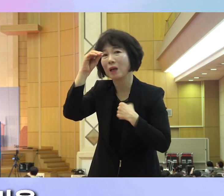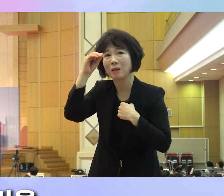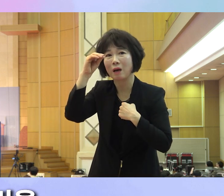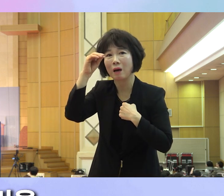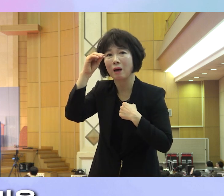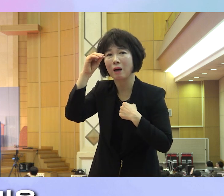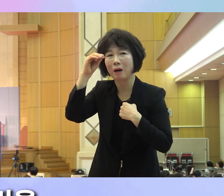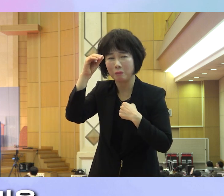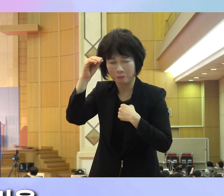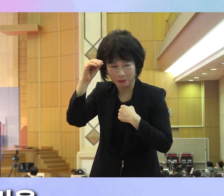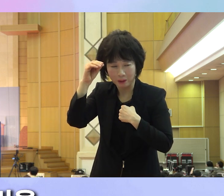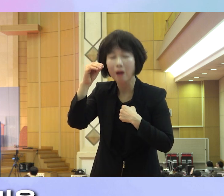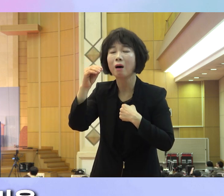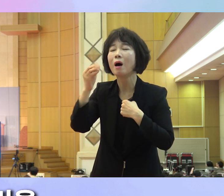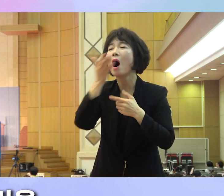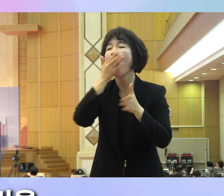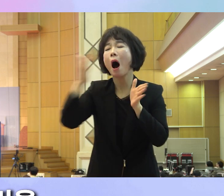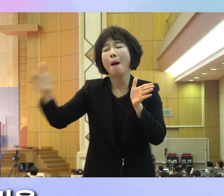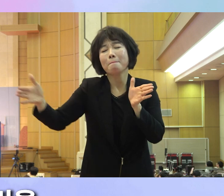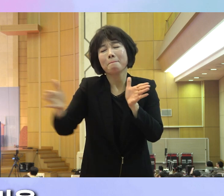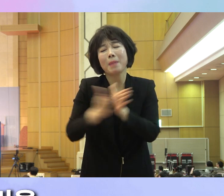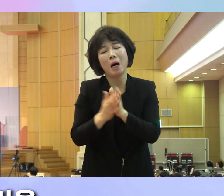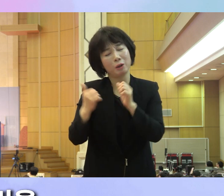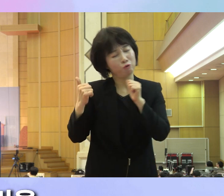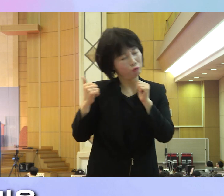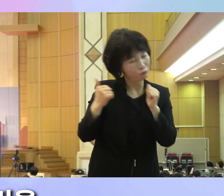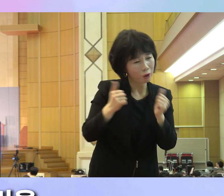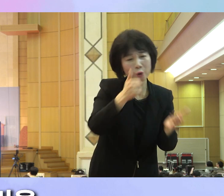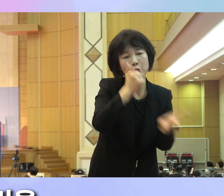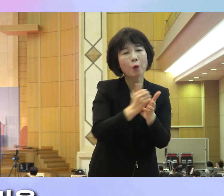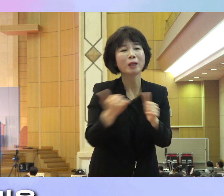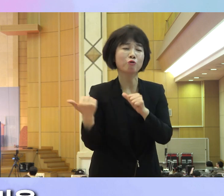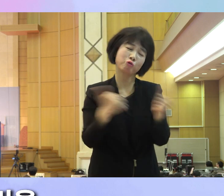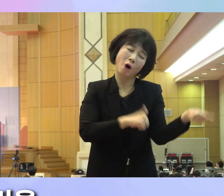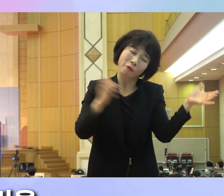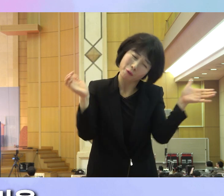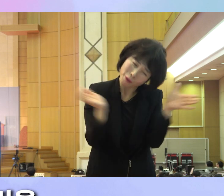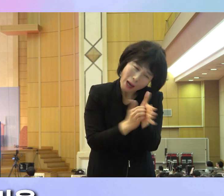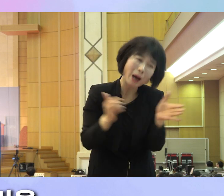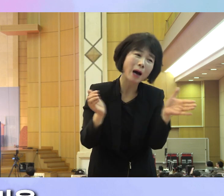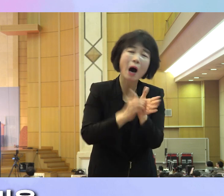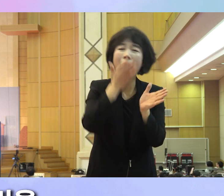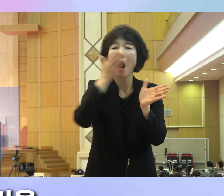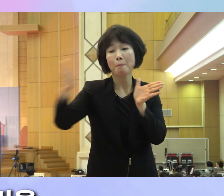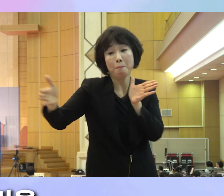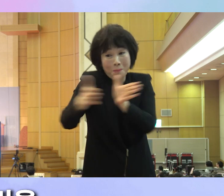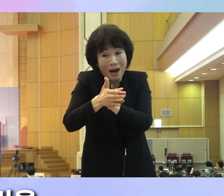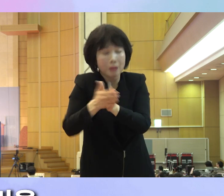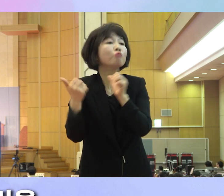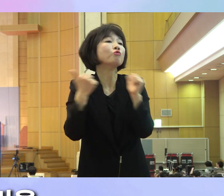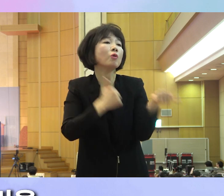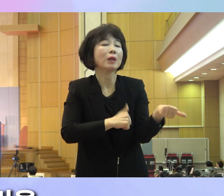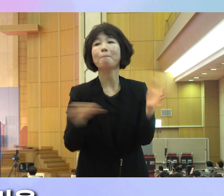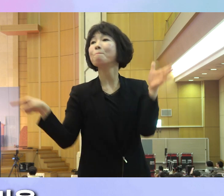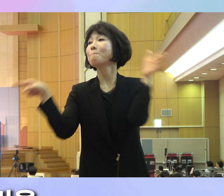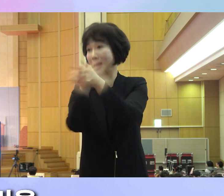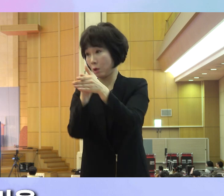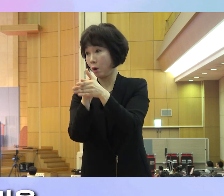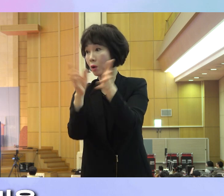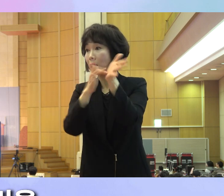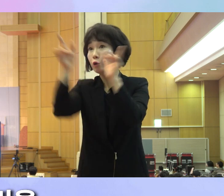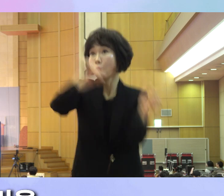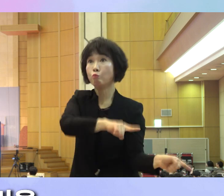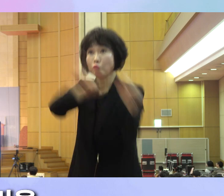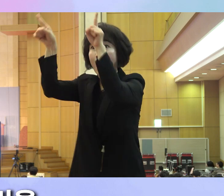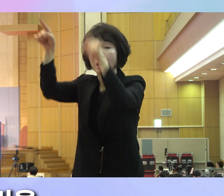예수 죽은 것이 나도 믿음으로 예수님과 함께 나의 죄인은 죽었다라고 그렇게 믿고 예수님이 살아났을